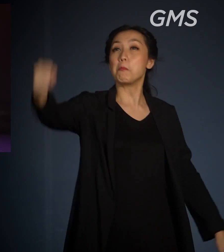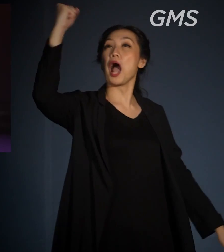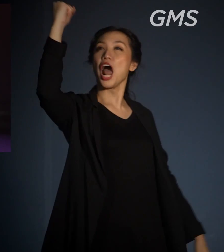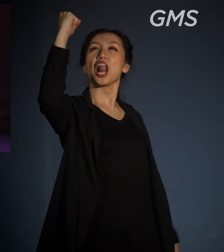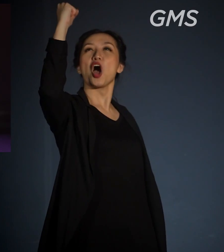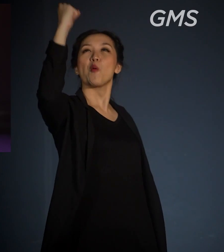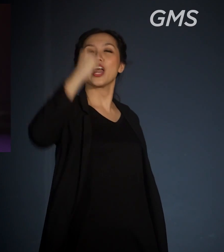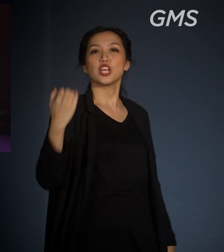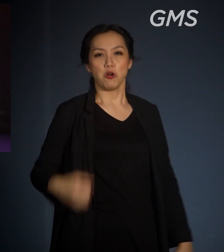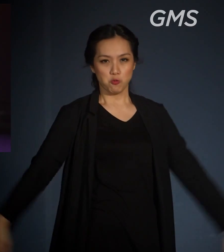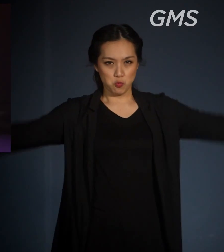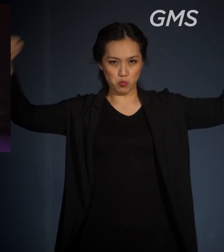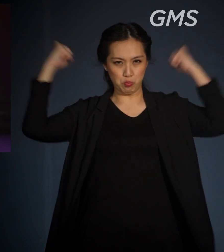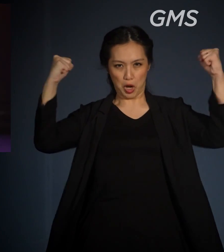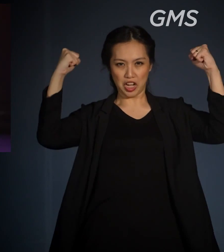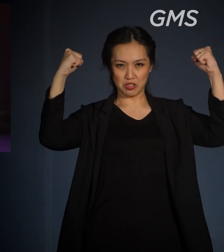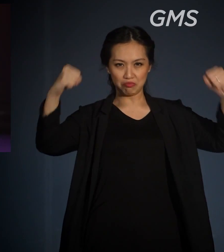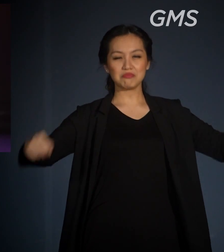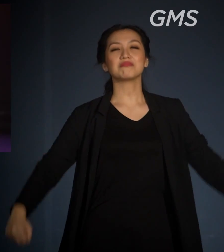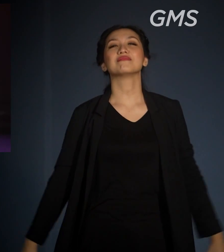Tuhan menyebut Gideon pahlawan.